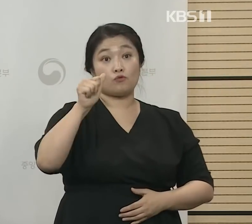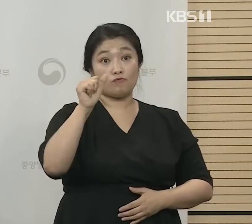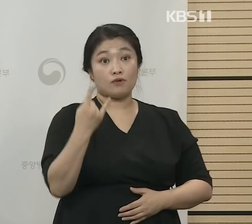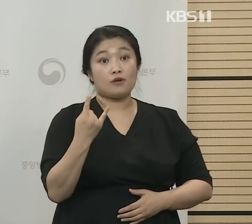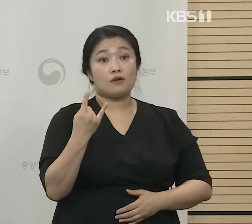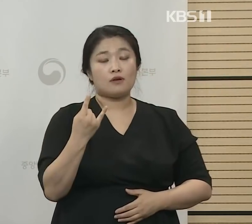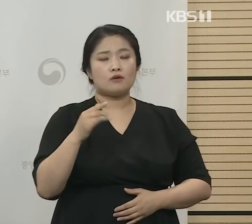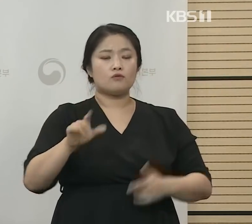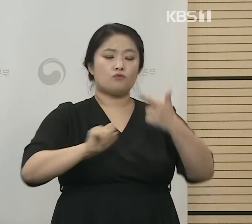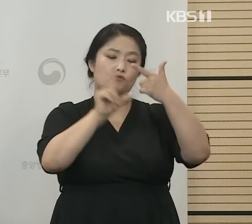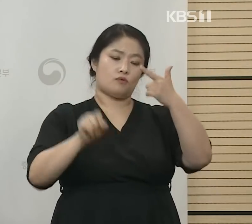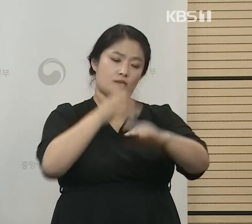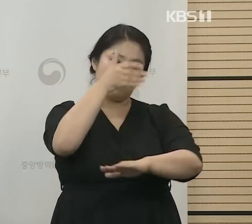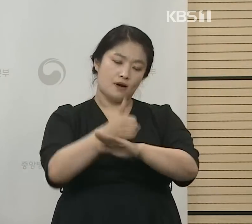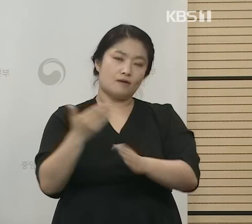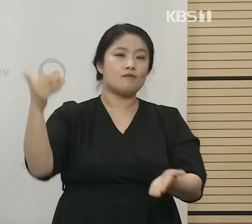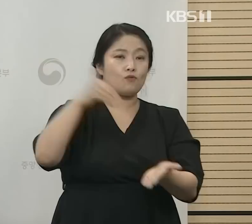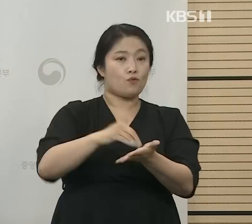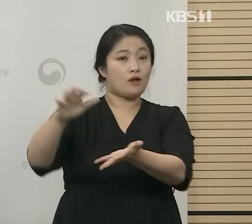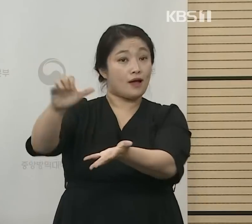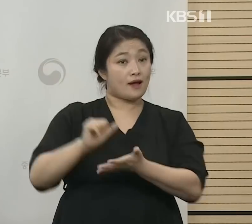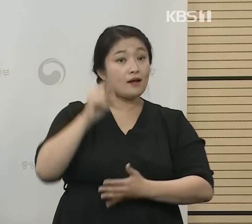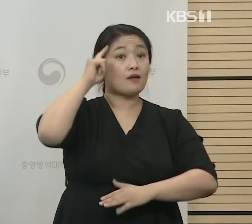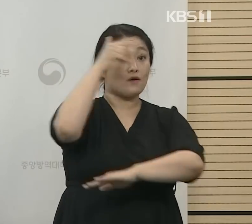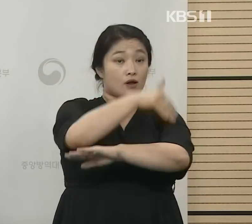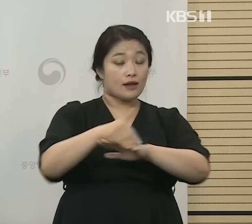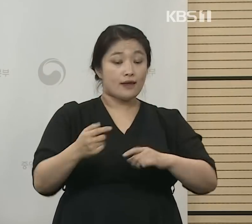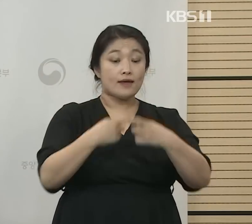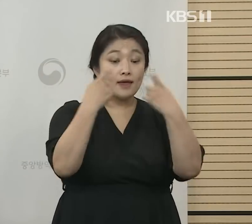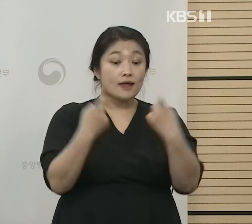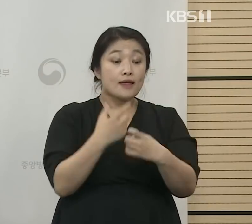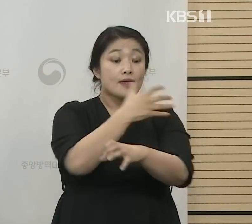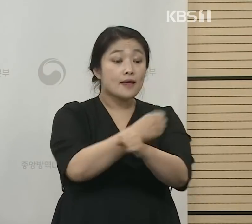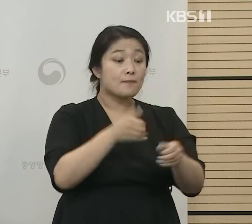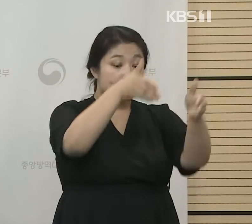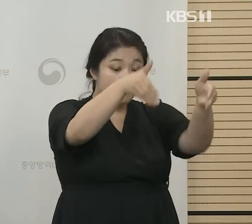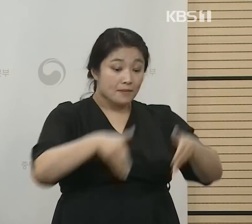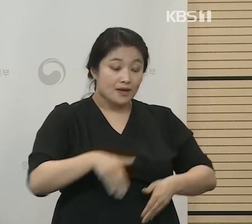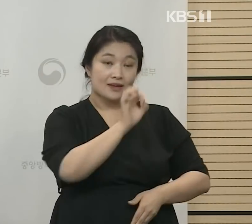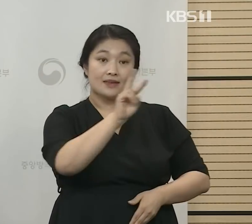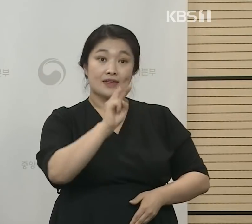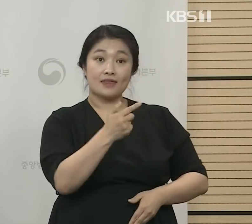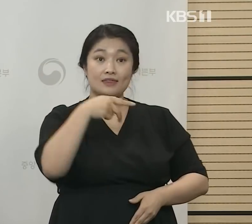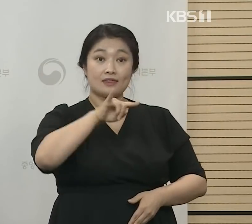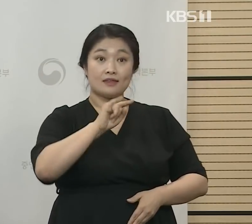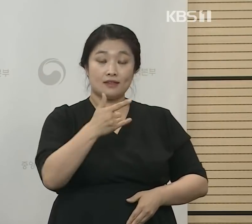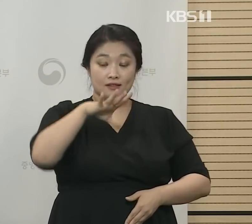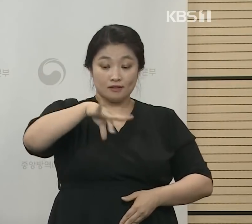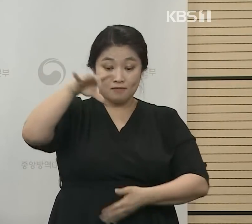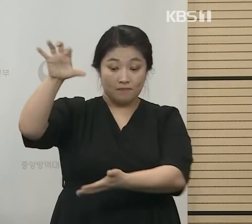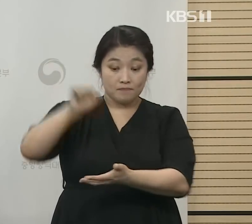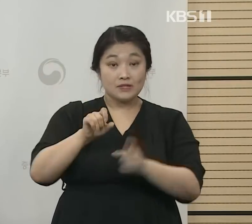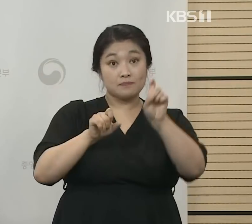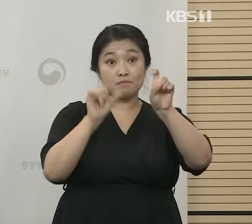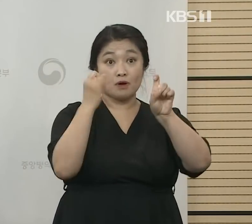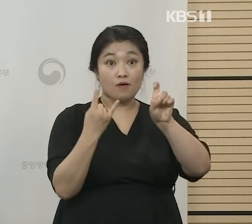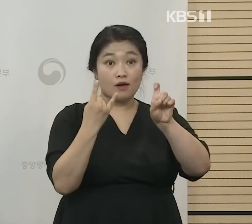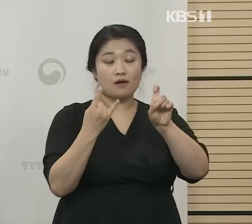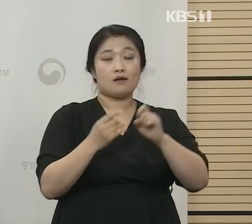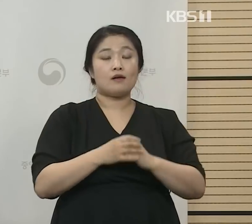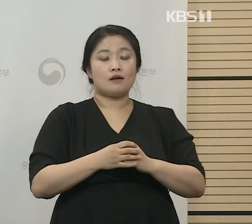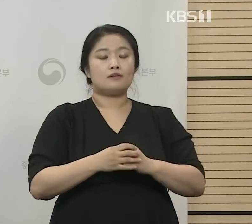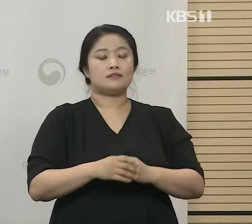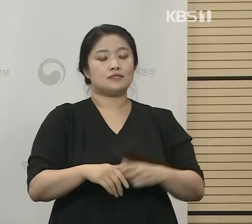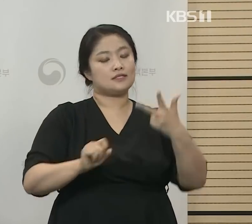회분은 6월 말에 도착할 예정이며 개별 계약한 얀센 백신의 초도 물량 10만 회분도